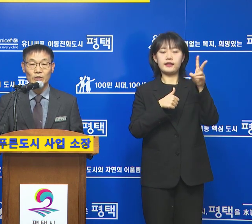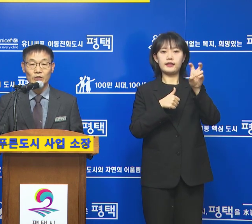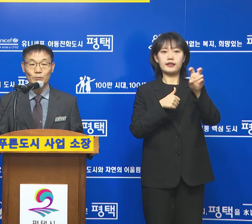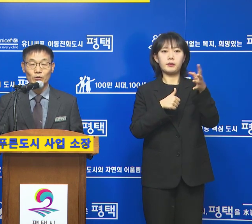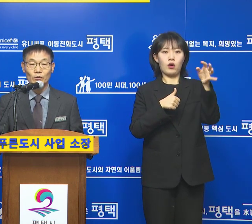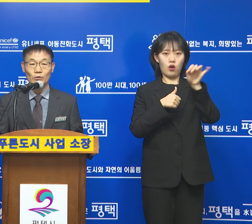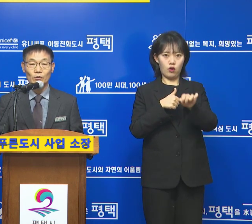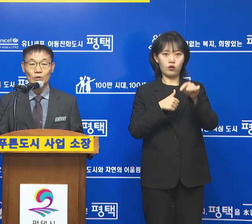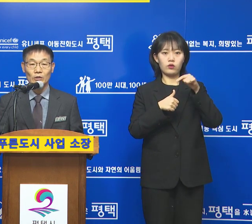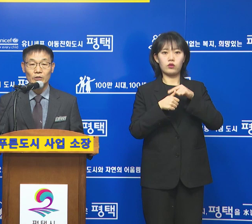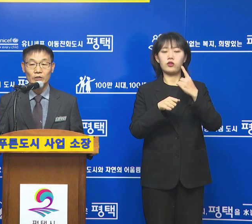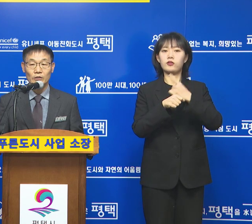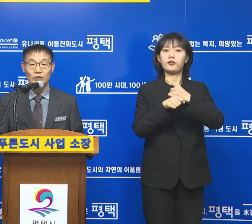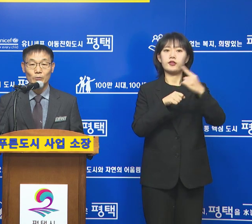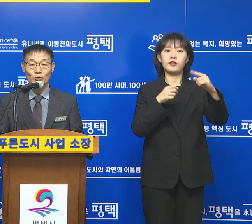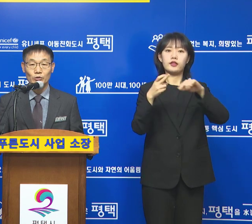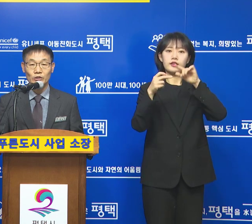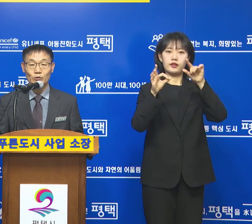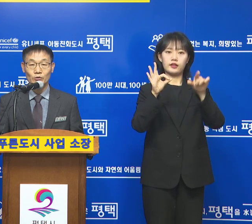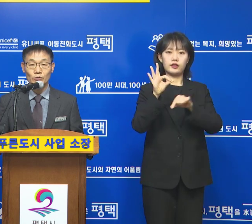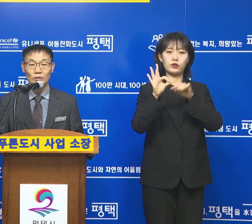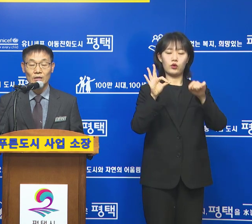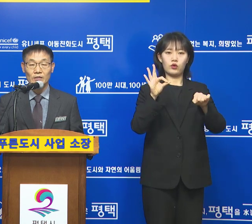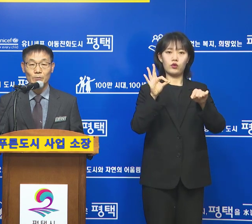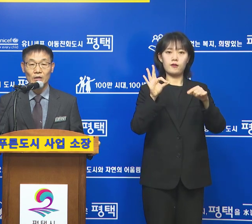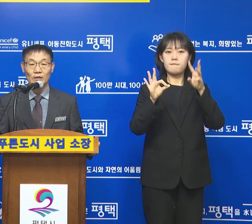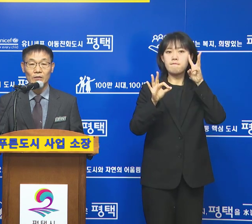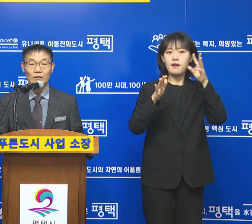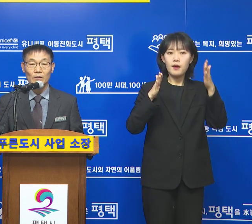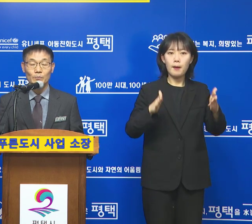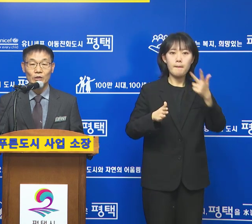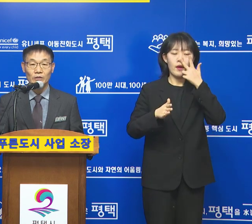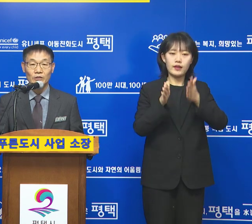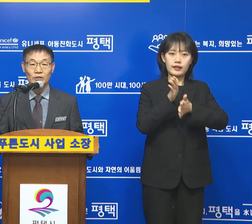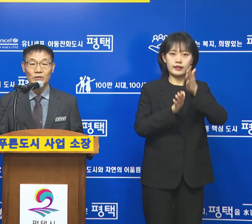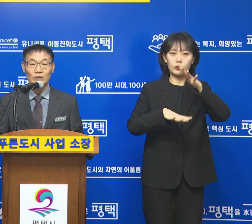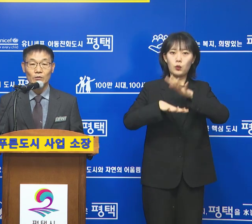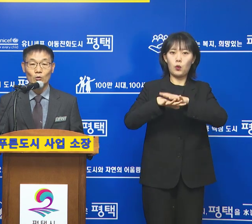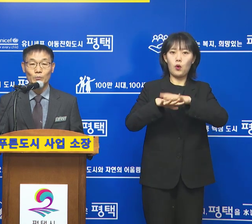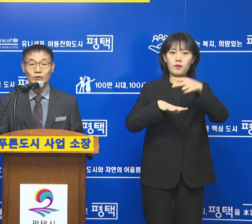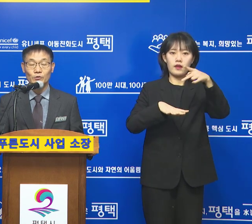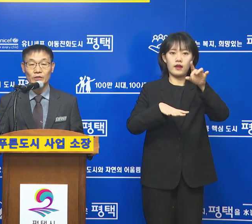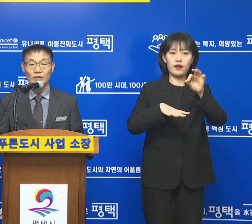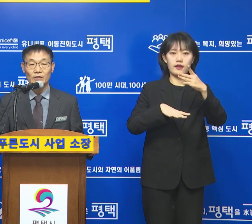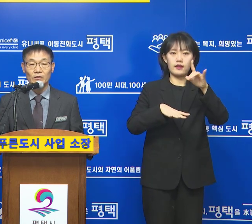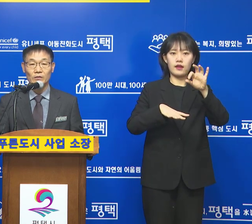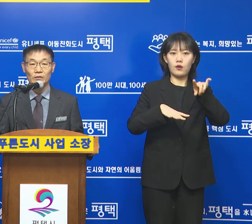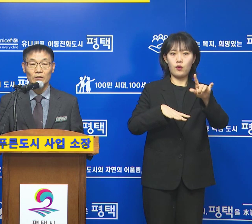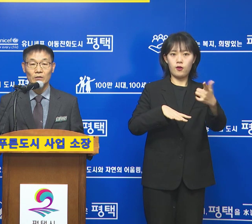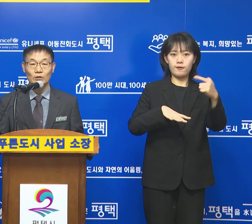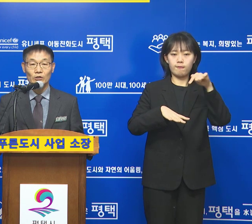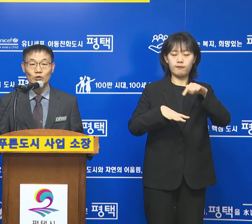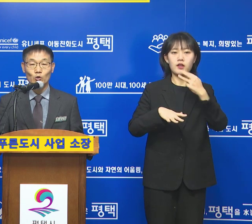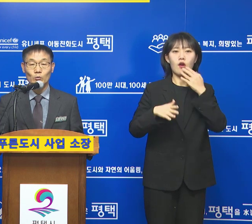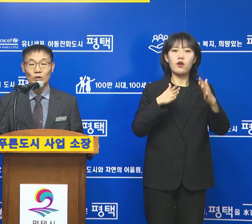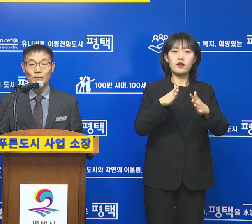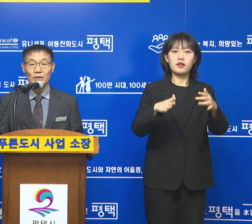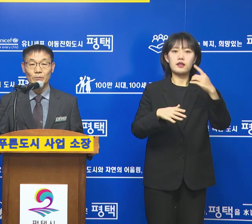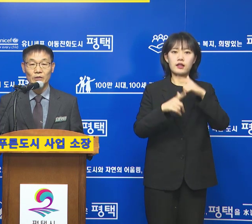사업비 20억 원으로 2025년 10월 중 3일간 평택시 농업기술센터에서